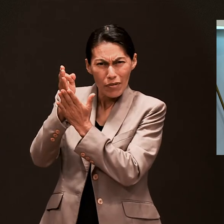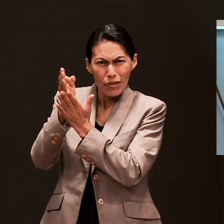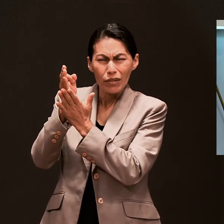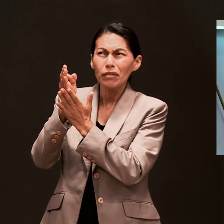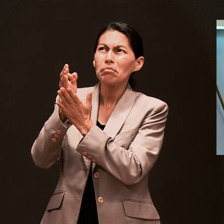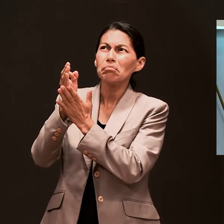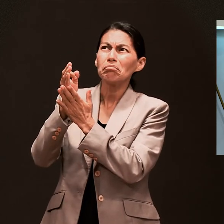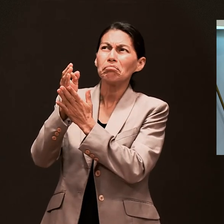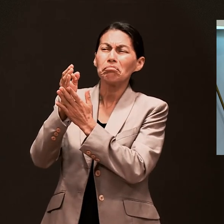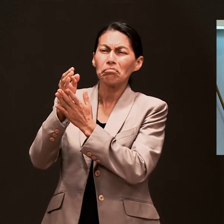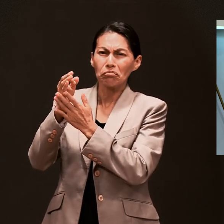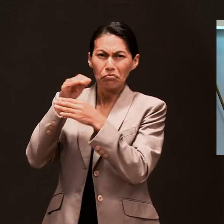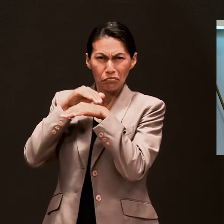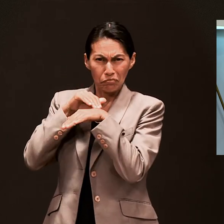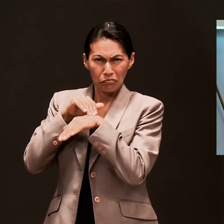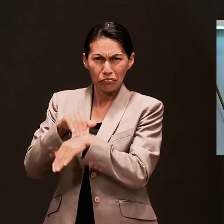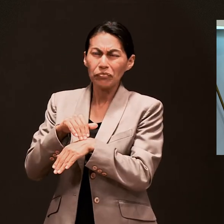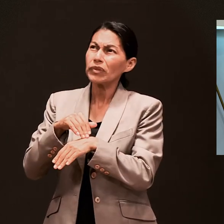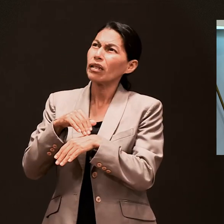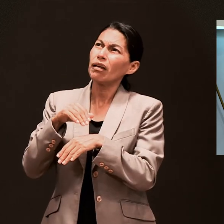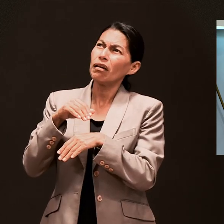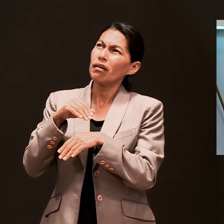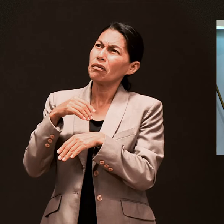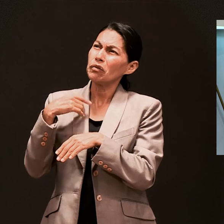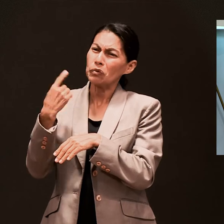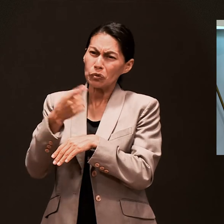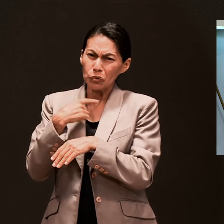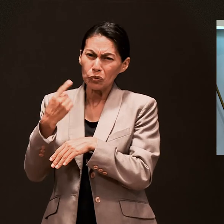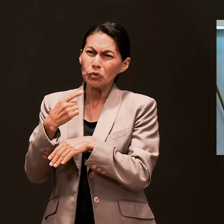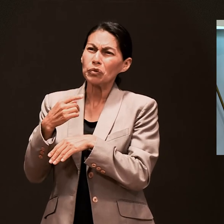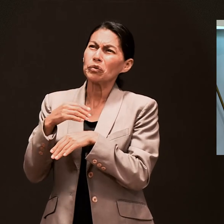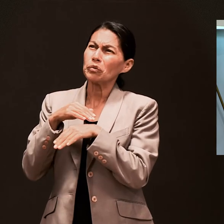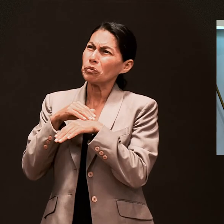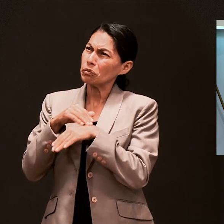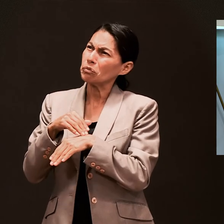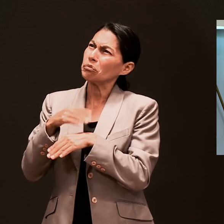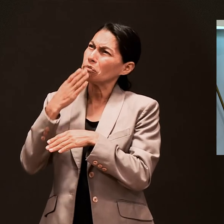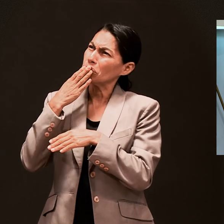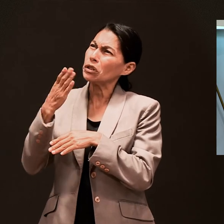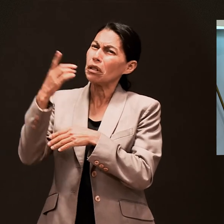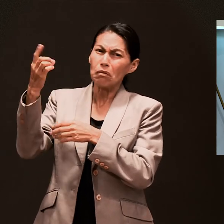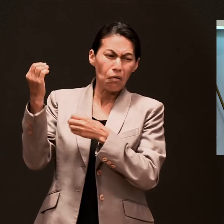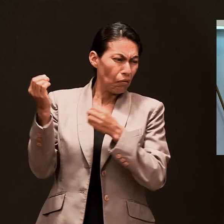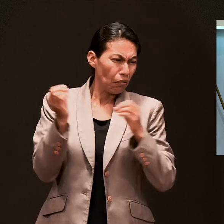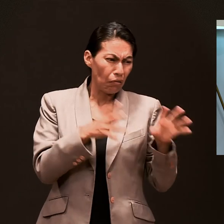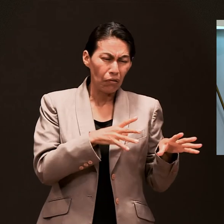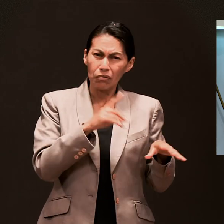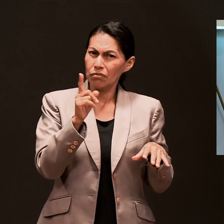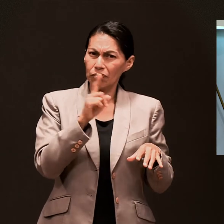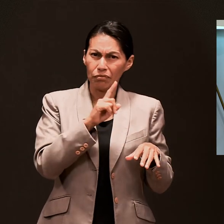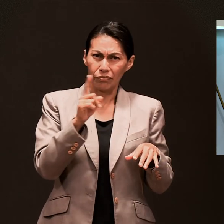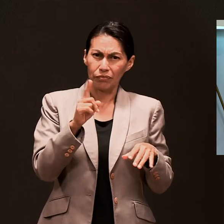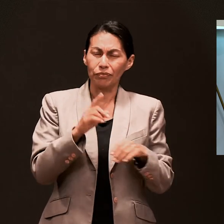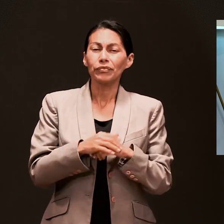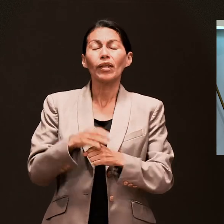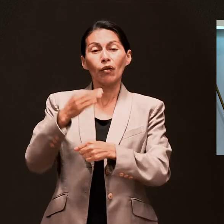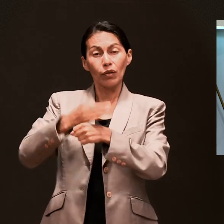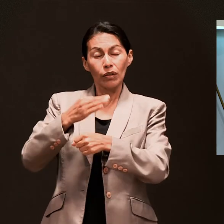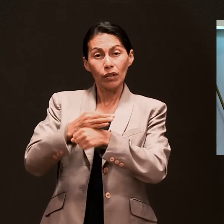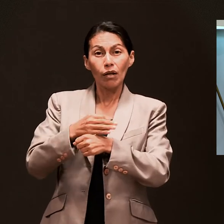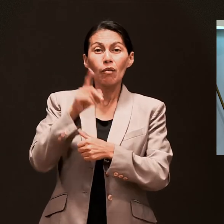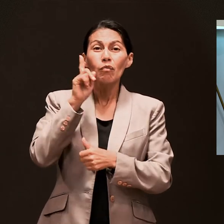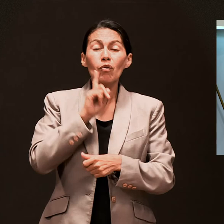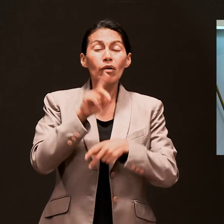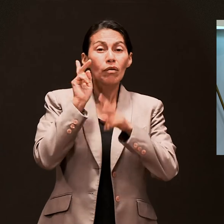platicaremos con una dama que por experiencia ha invocado el nombre de Dios y Dios